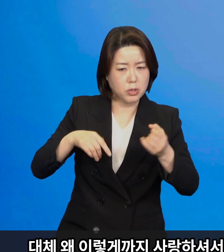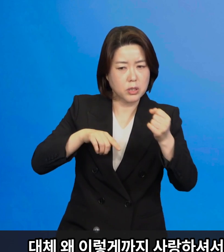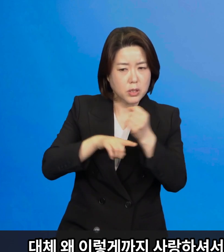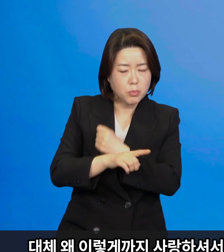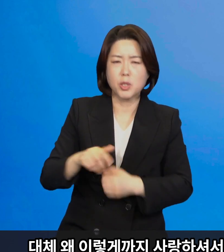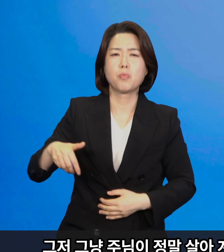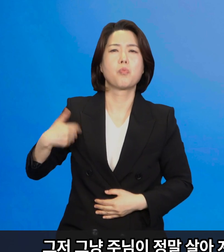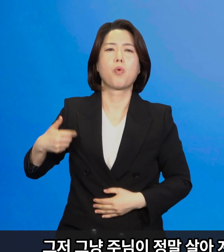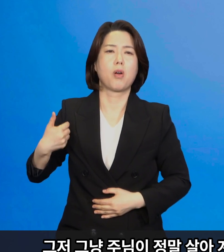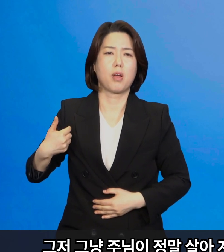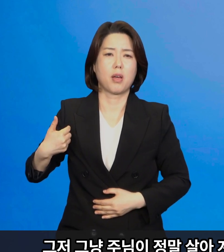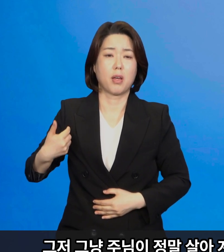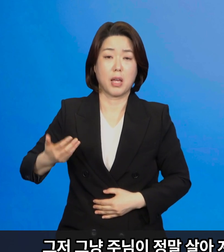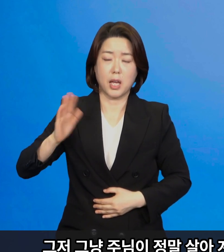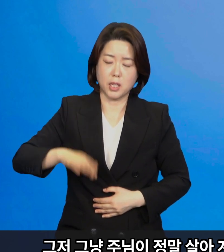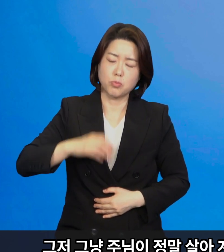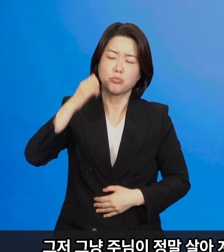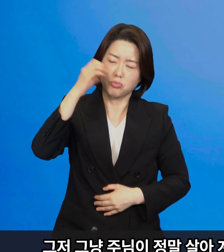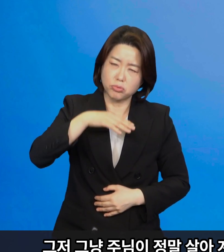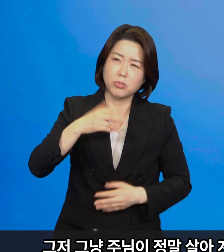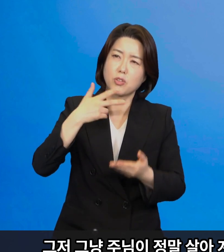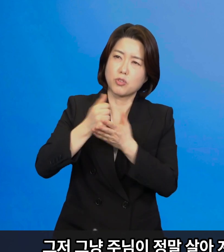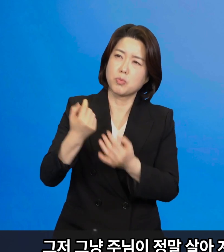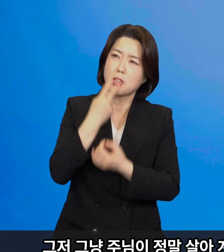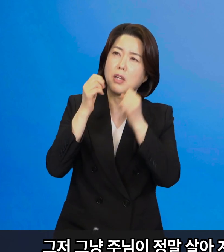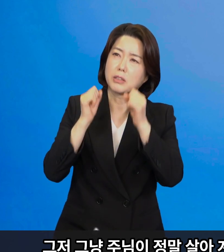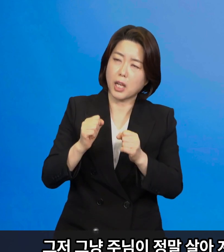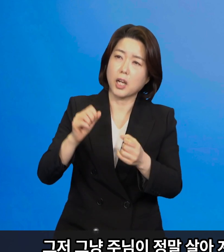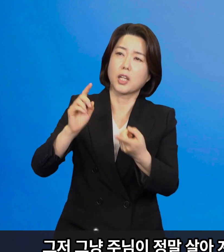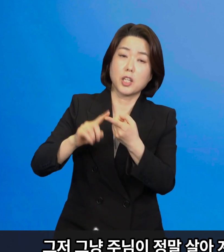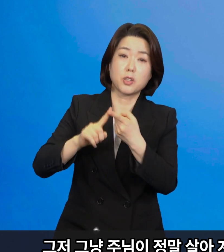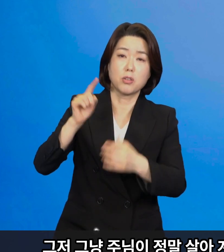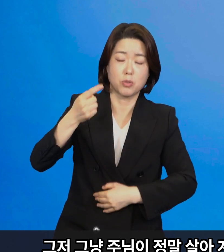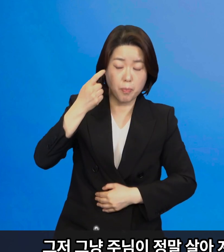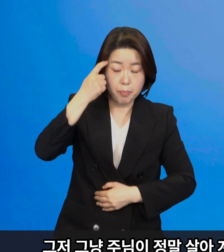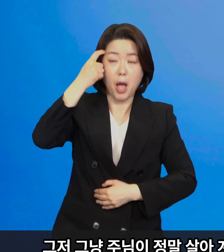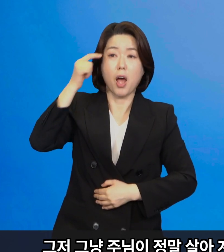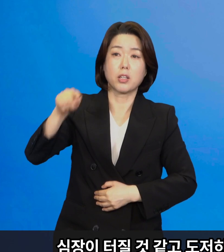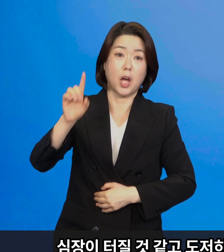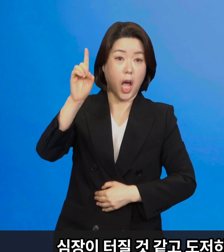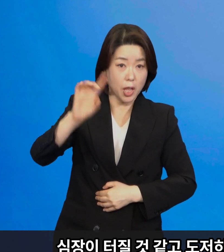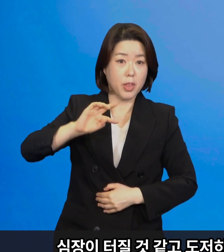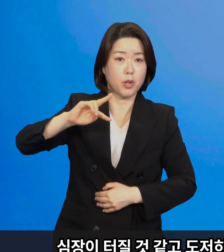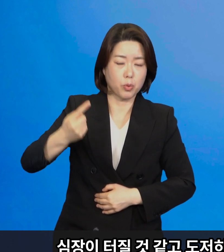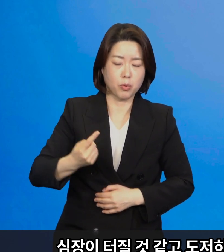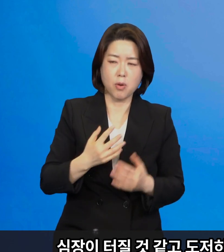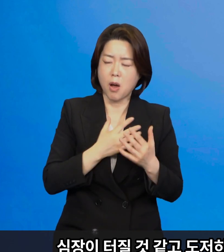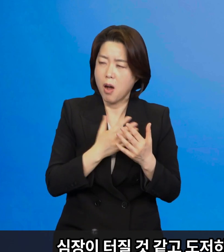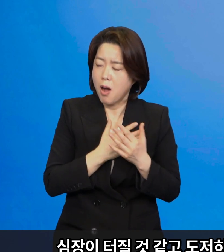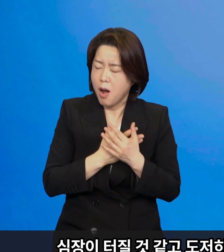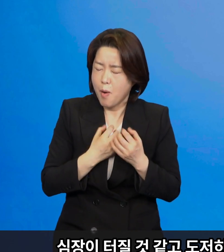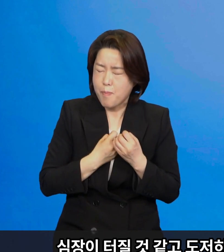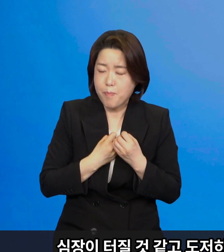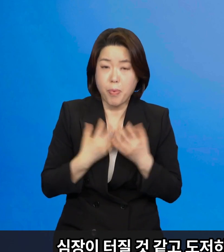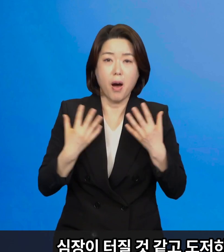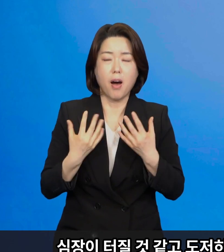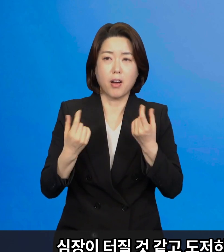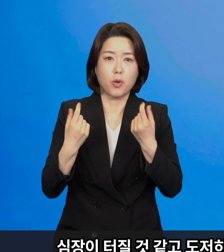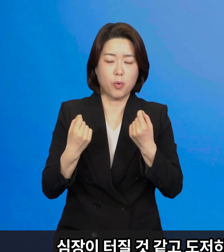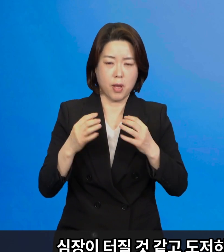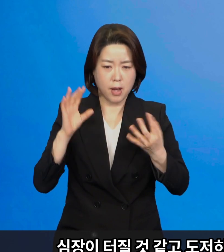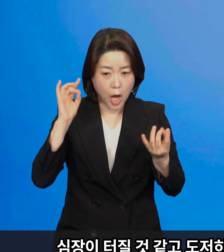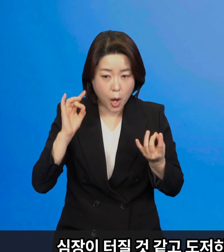못했습니다. 그냥 주님이 정말 살아계시다는 것을 깨닫는 것만으로도 심장이 터질 것 같고 도저히 가만히 있을